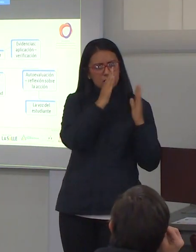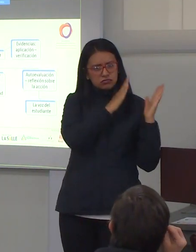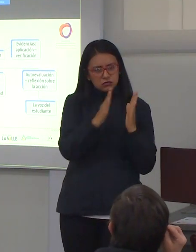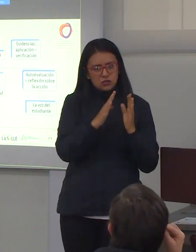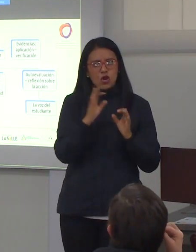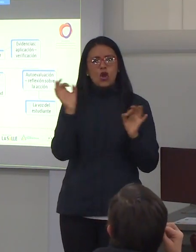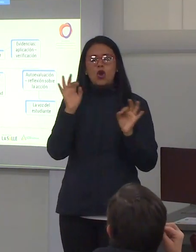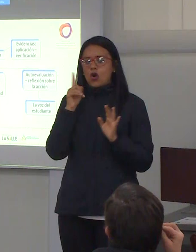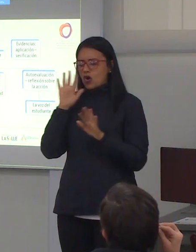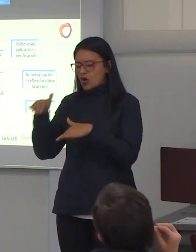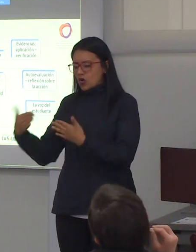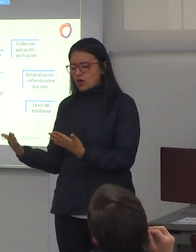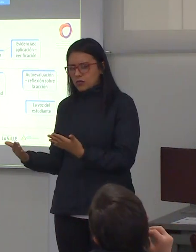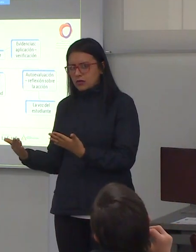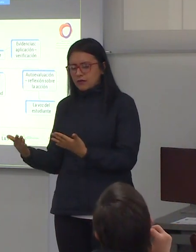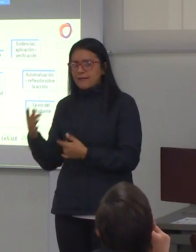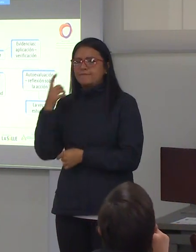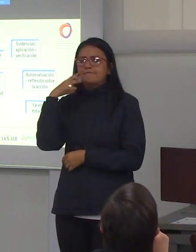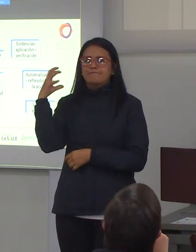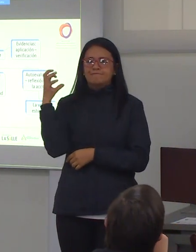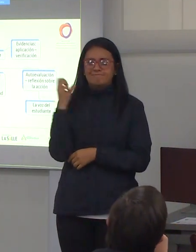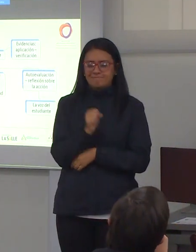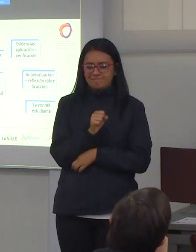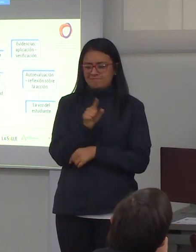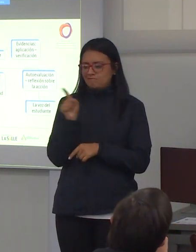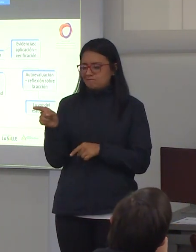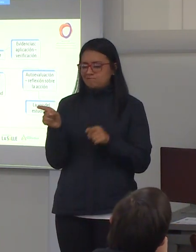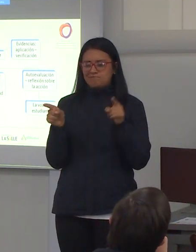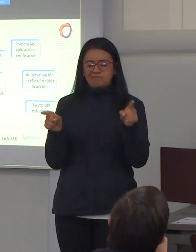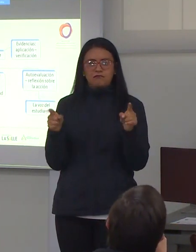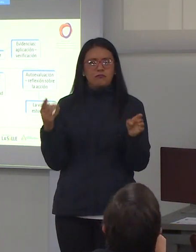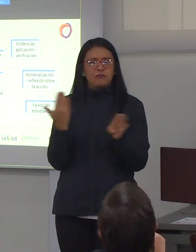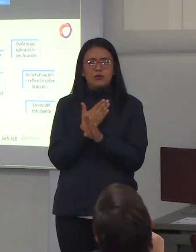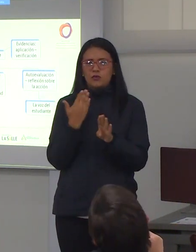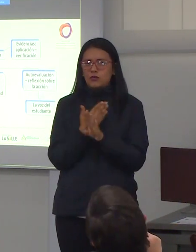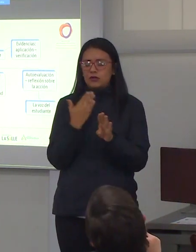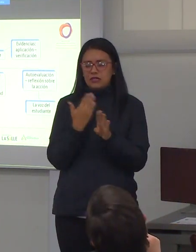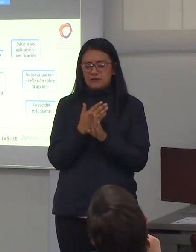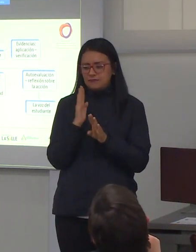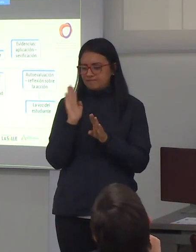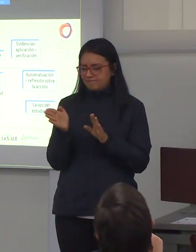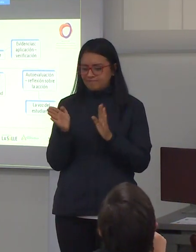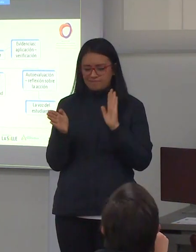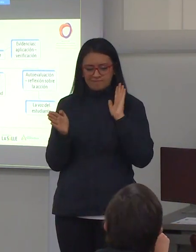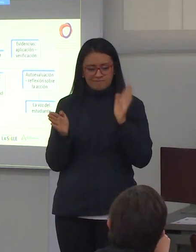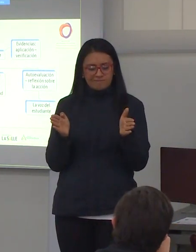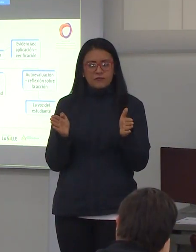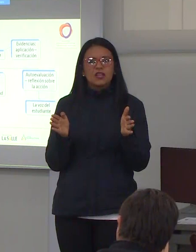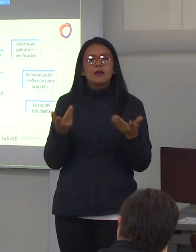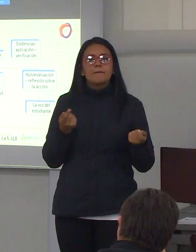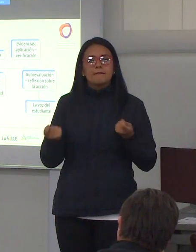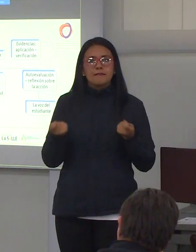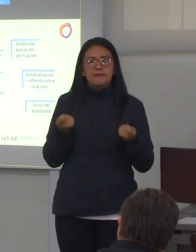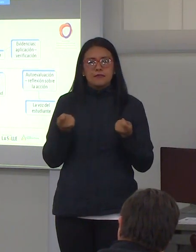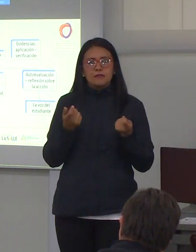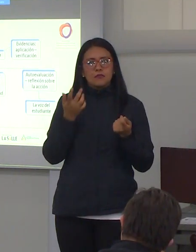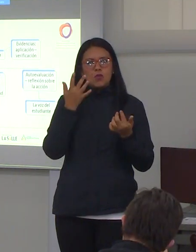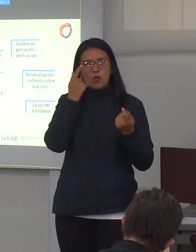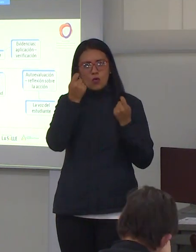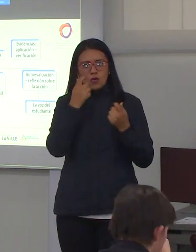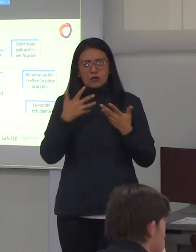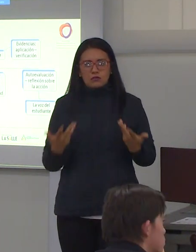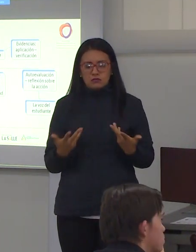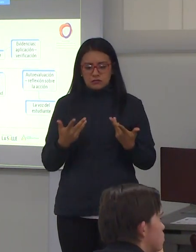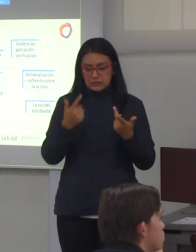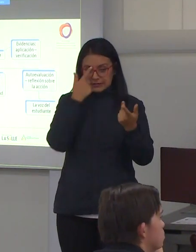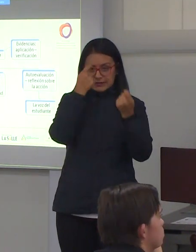o cómo hacerlo entonces nos encontramos que uno de los problemas está situado es en el manejo de la estrategia entonces